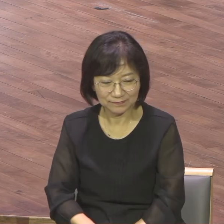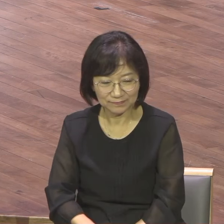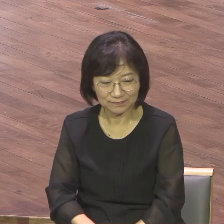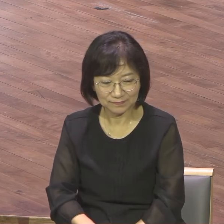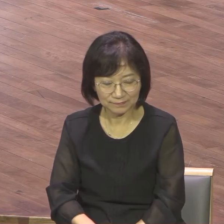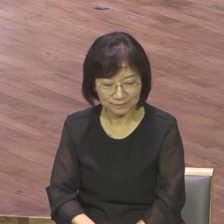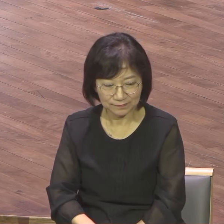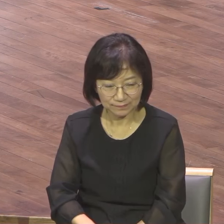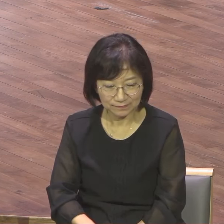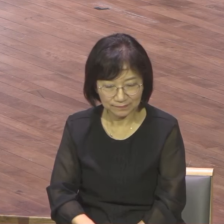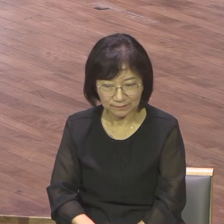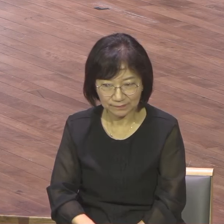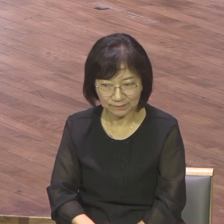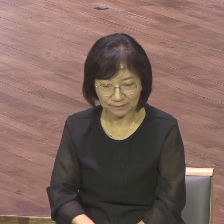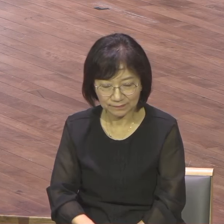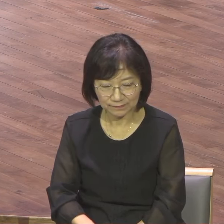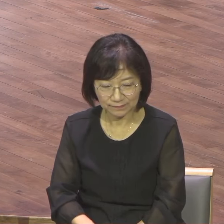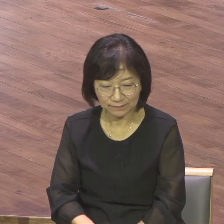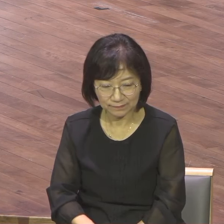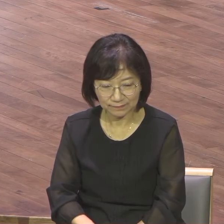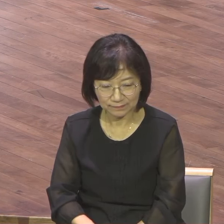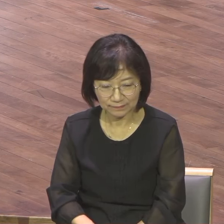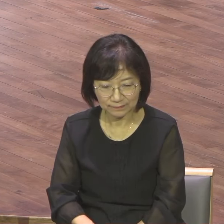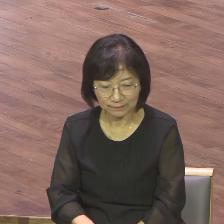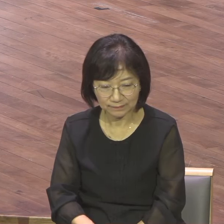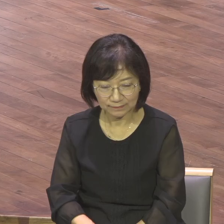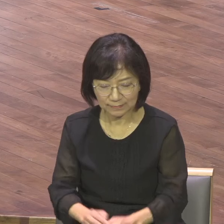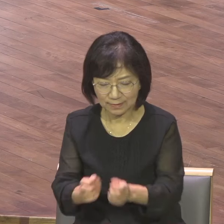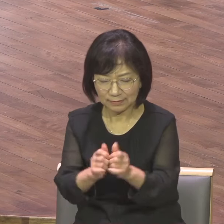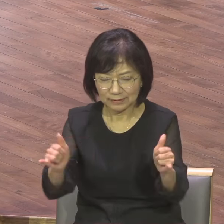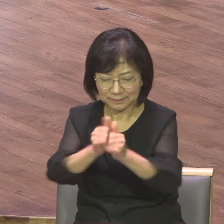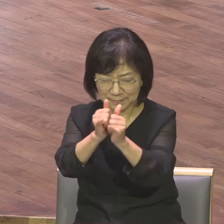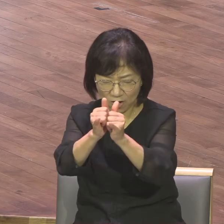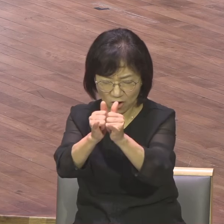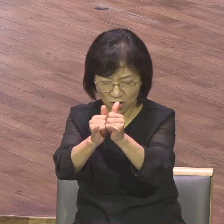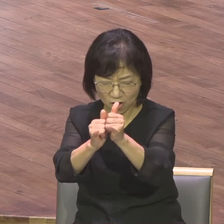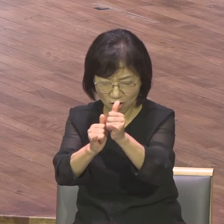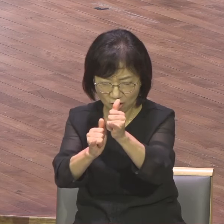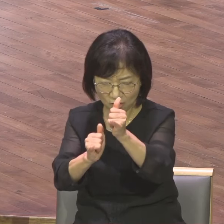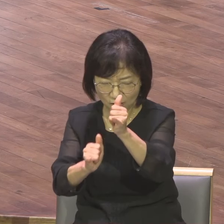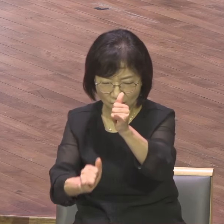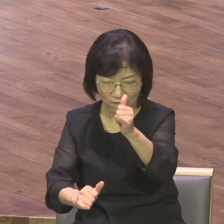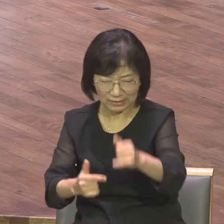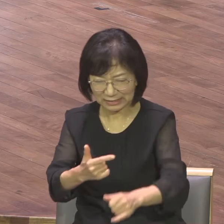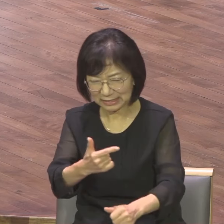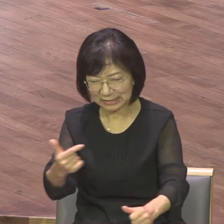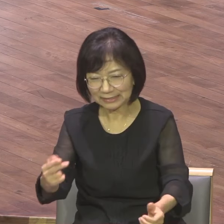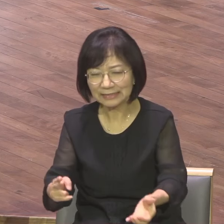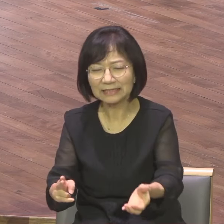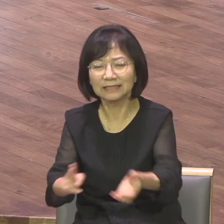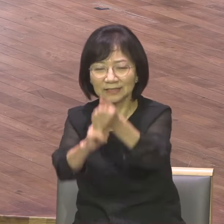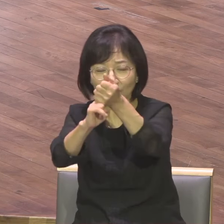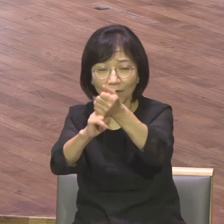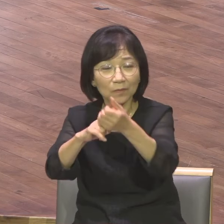인류 역사 최고의 기적인, 인생 최대의 기적이 바로 임마누엘이에요.